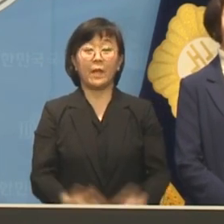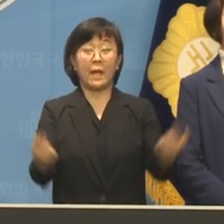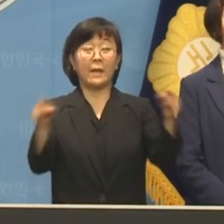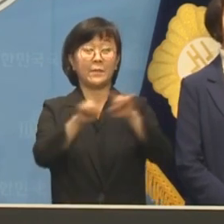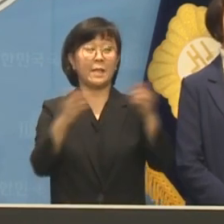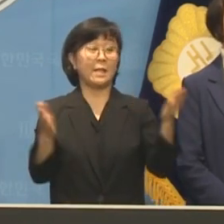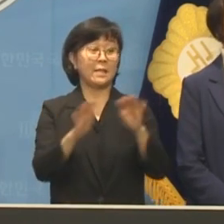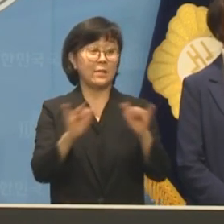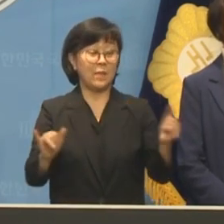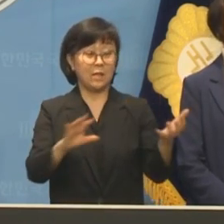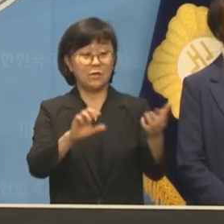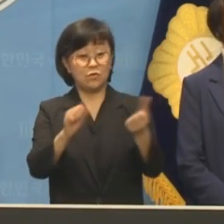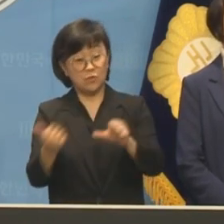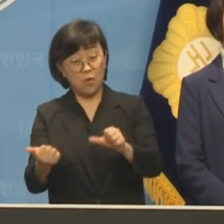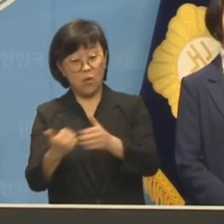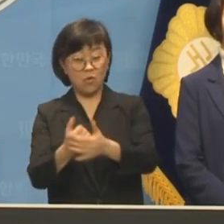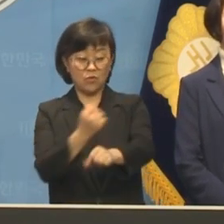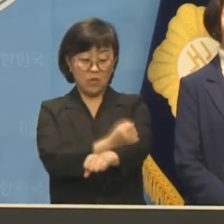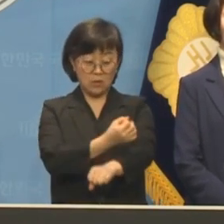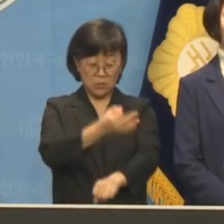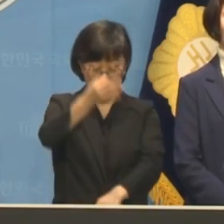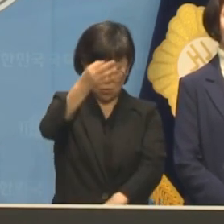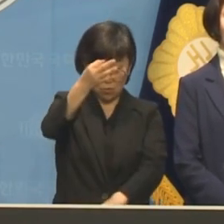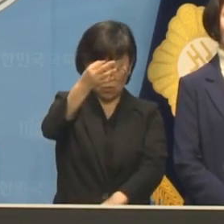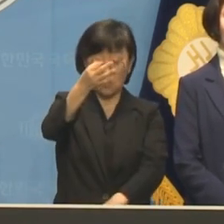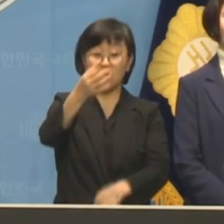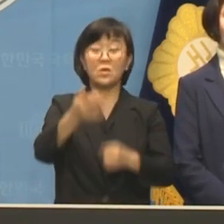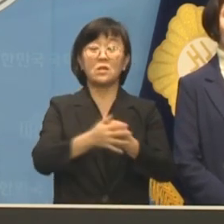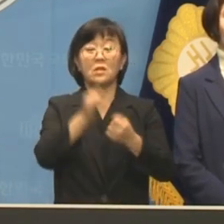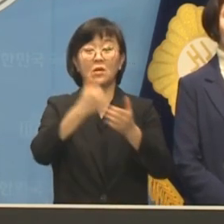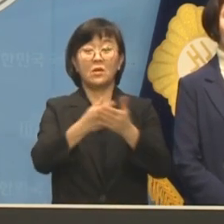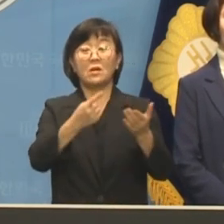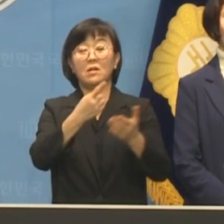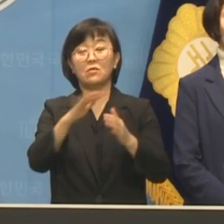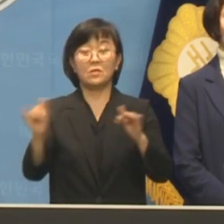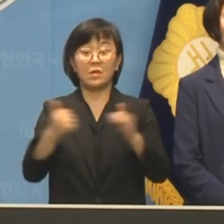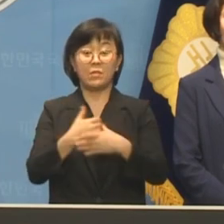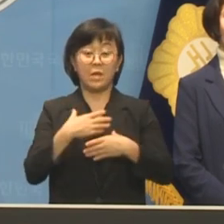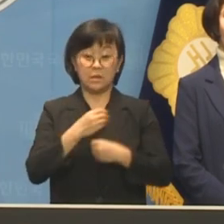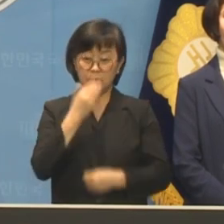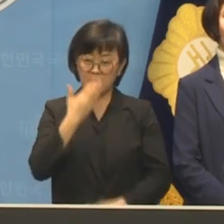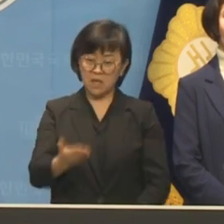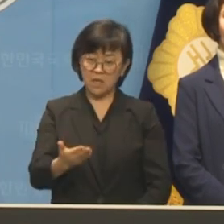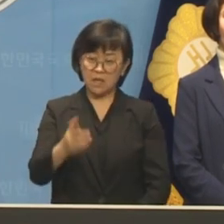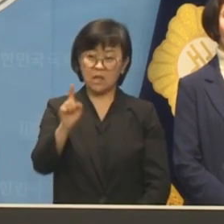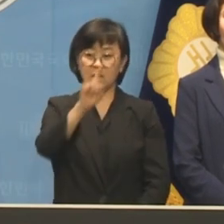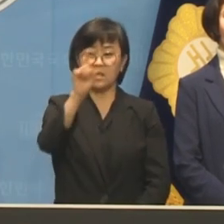동료들의 희생으로 수당 몇 푼 더 받는다고 소방관들의 안전이 지켜지겠습니까?